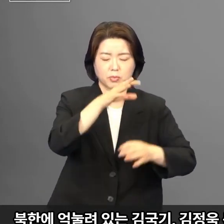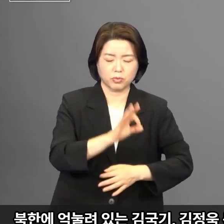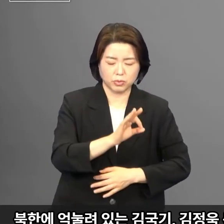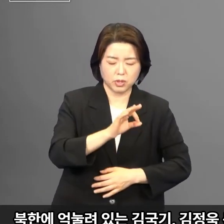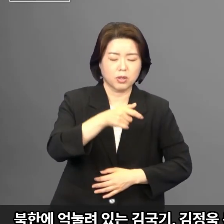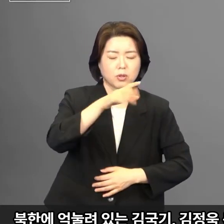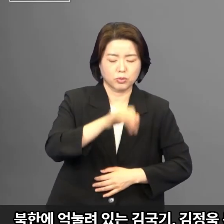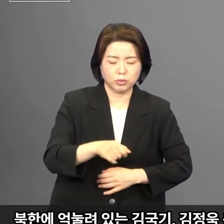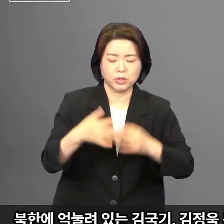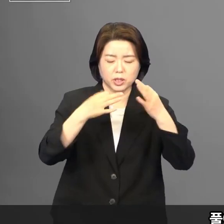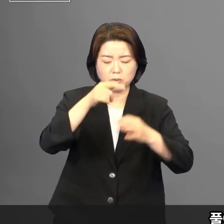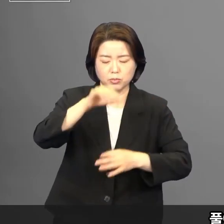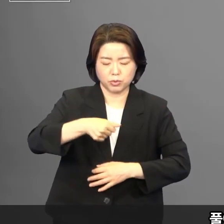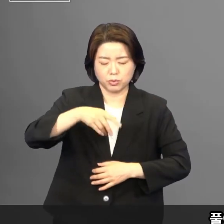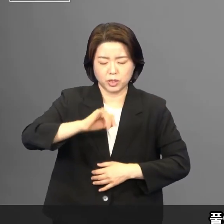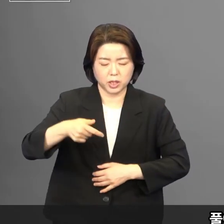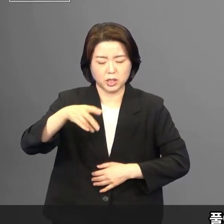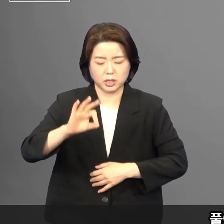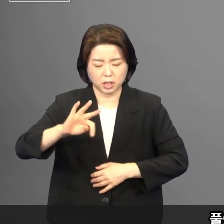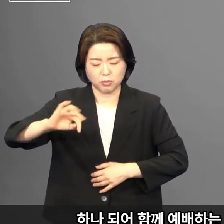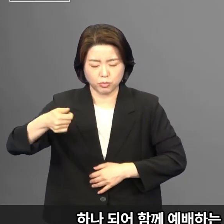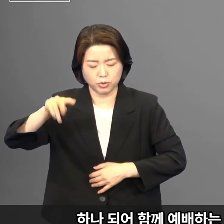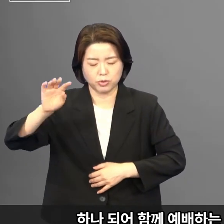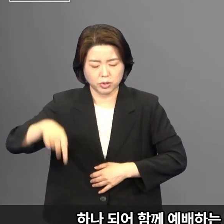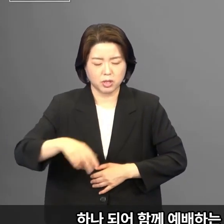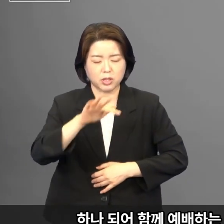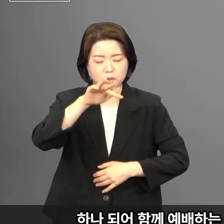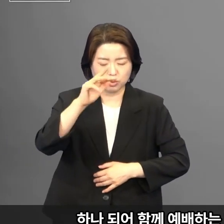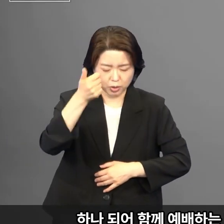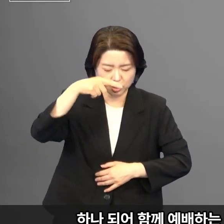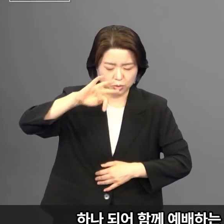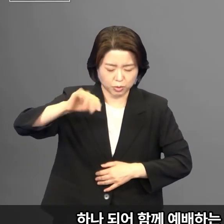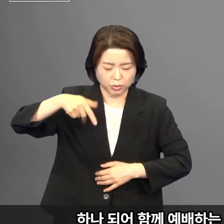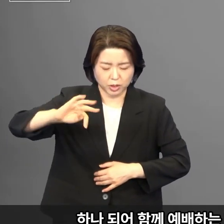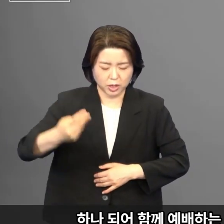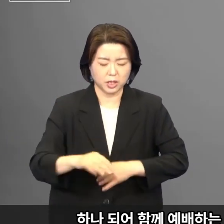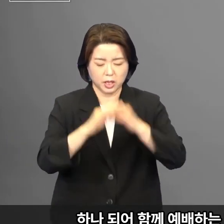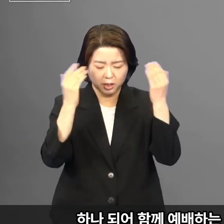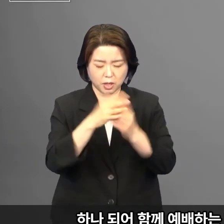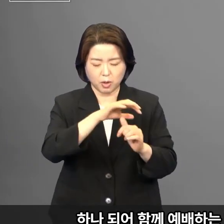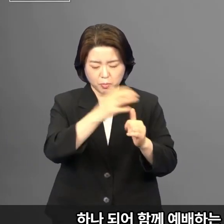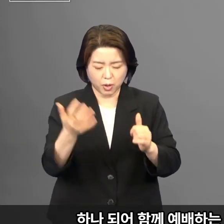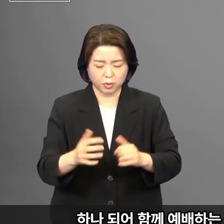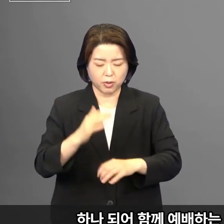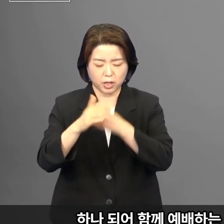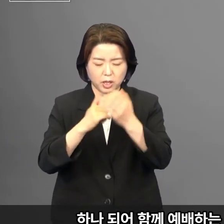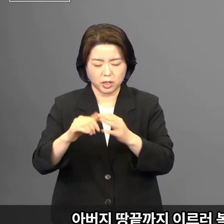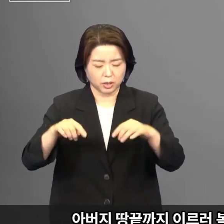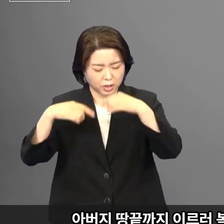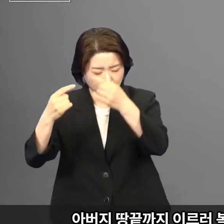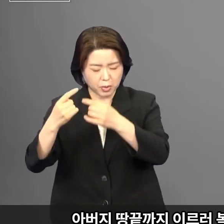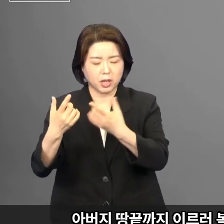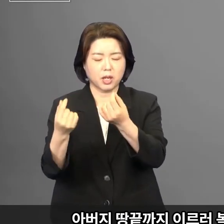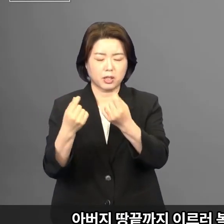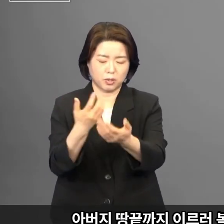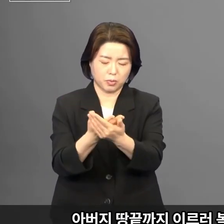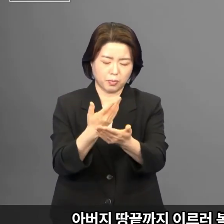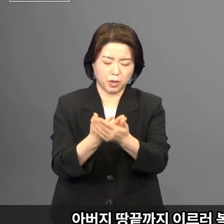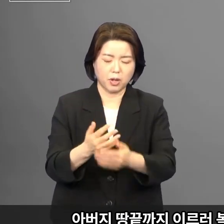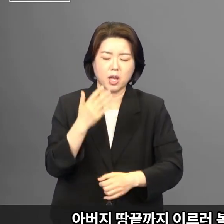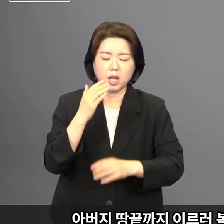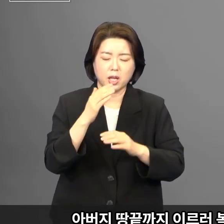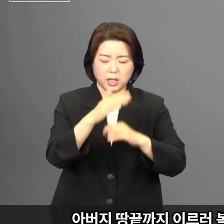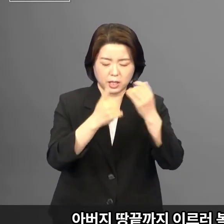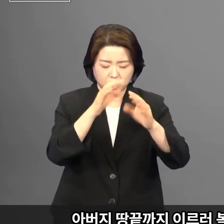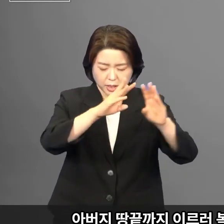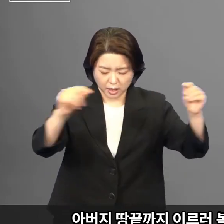최충길 선교사님, 장문석 집사님을 풀어주시며 하나 되어 함께 예배하는 날이 속히 오게 하여 주시옵소서. 아버지, 땅끝까지